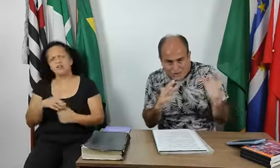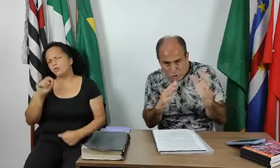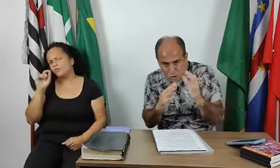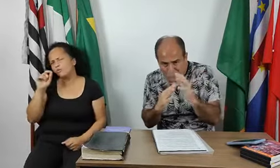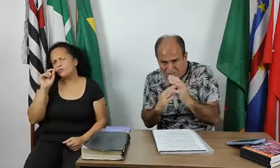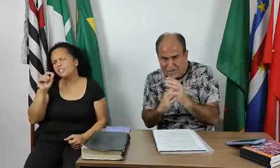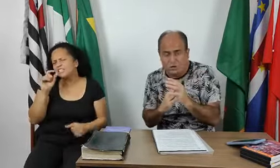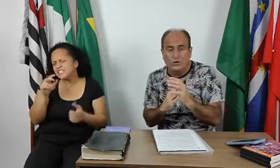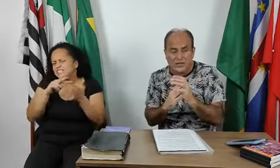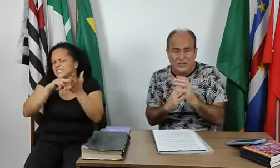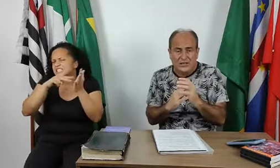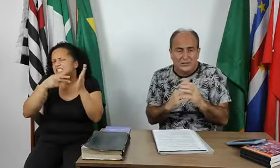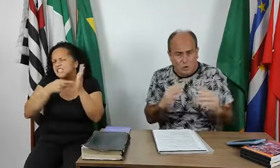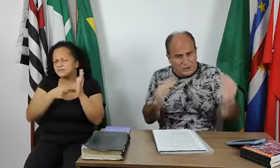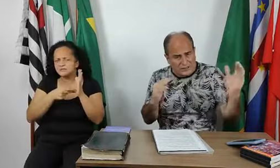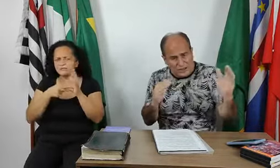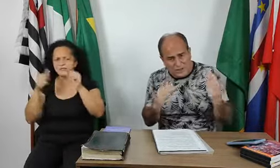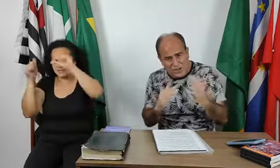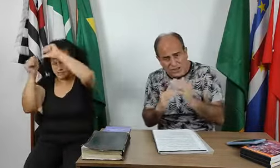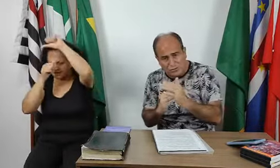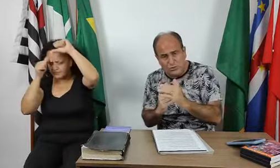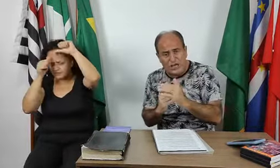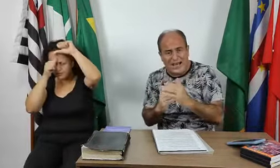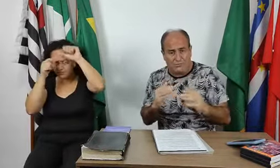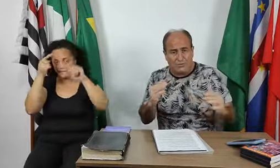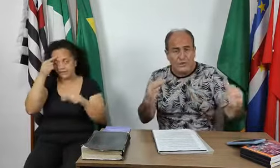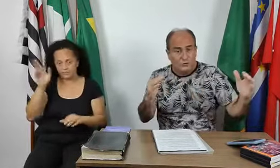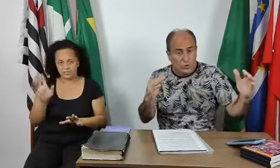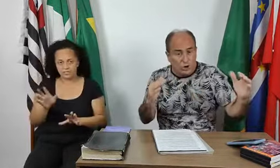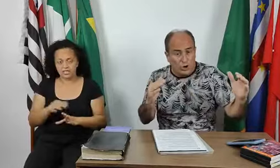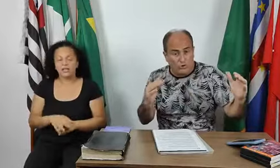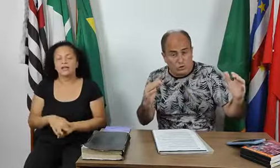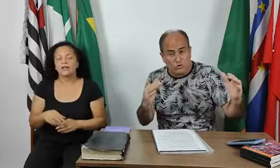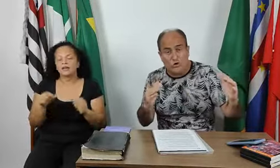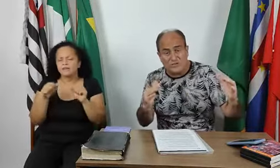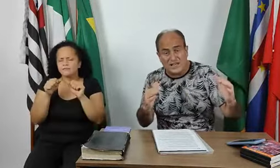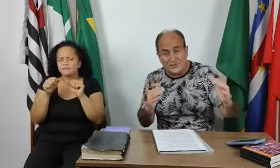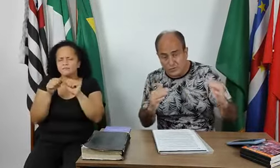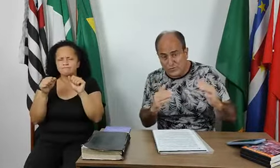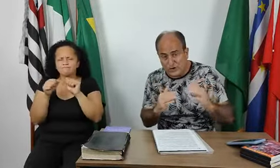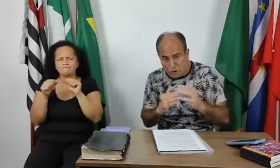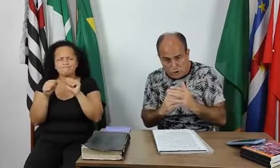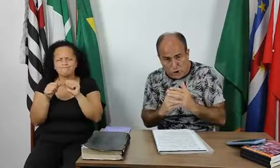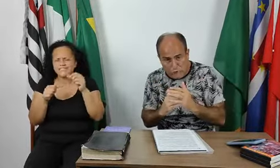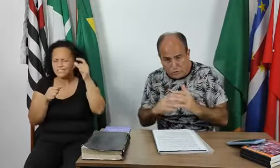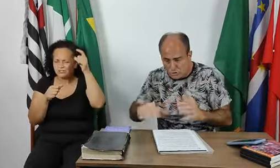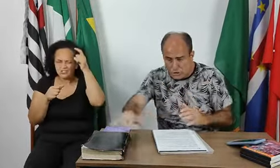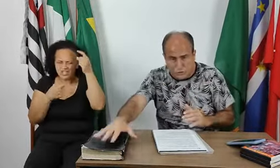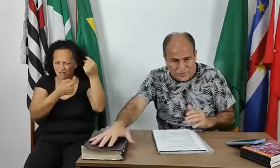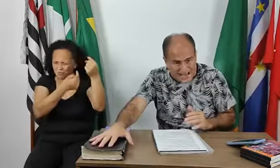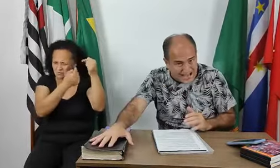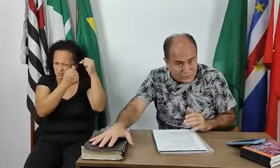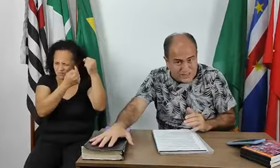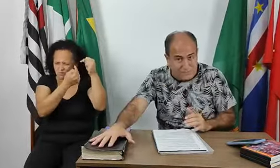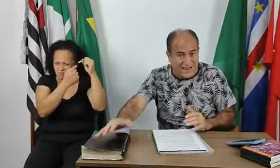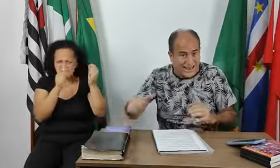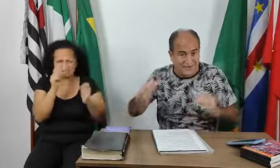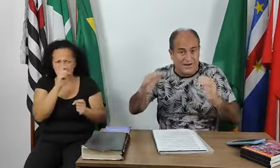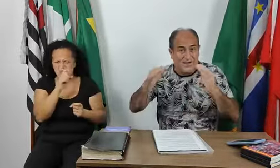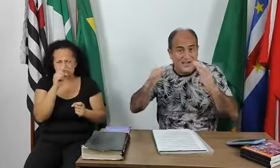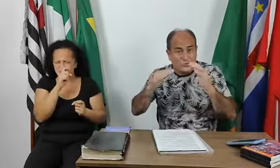É substituir toda a mentira do diabo, todos os conceitos filosóficos contrários